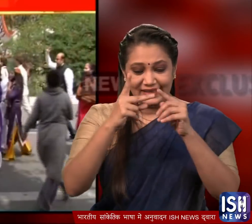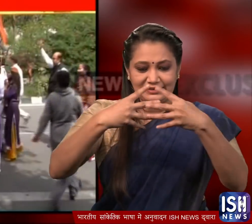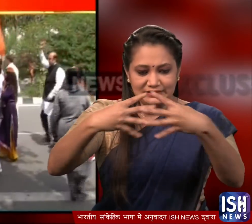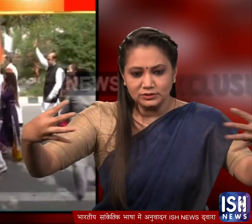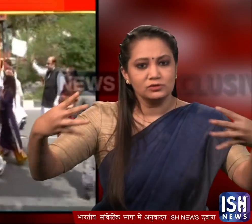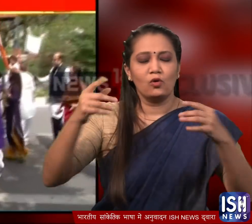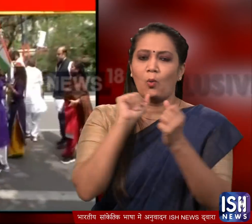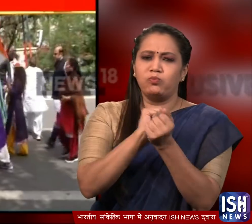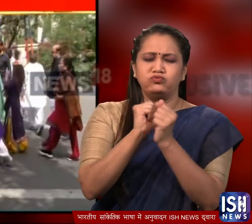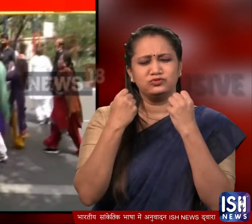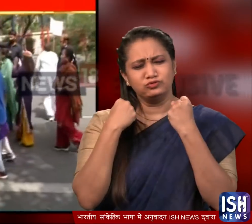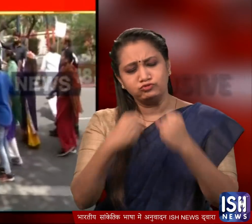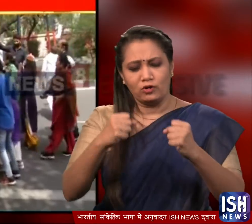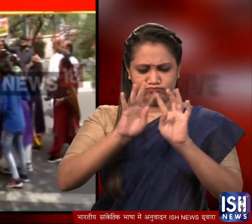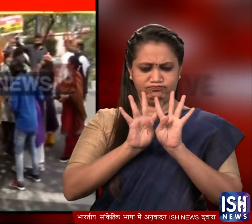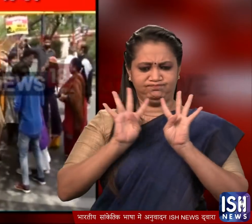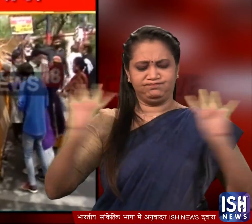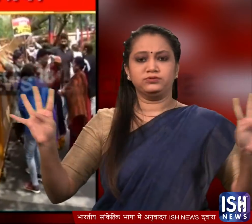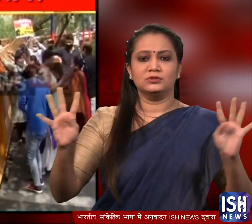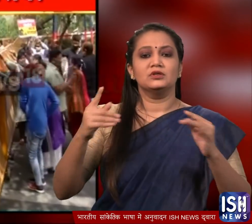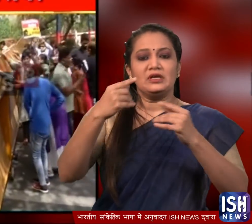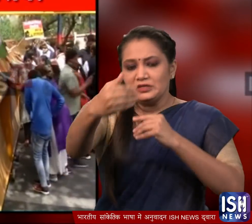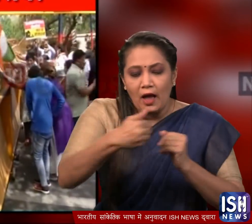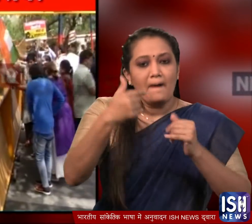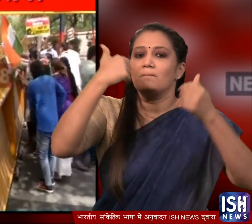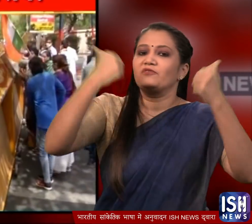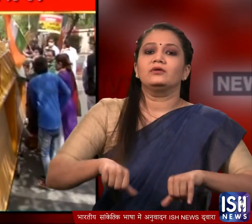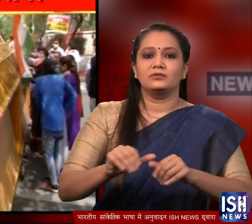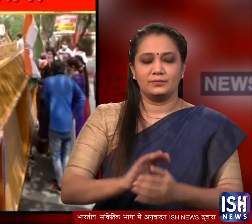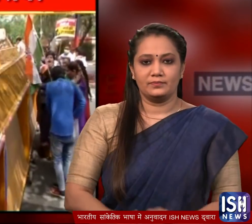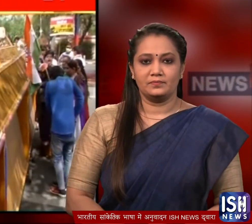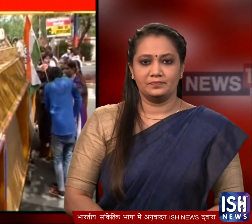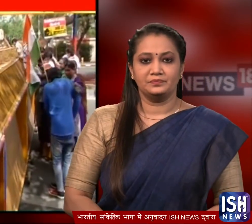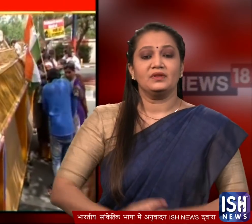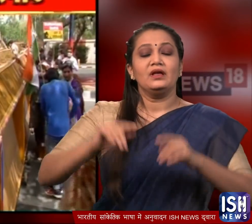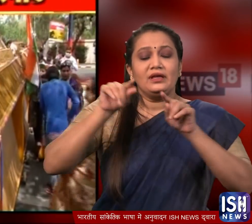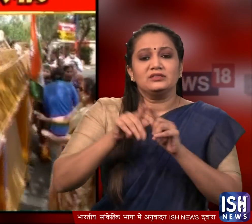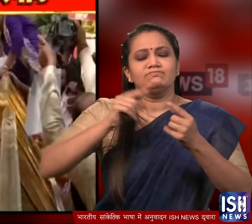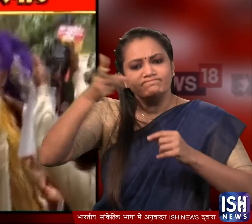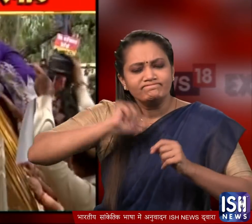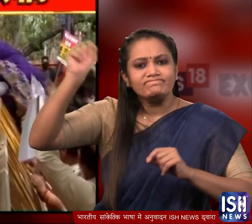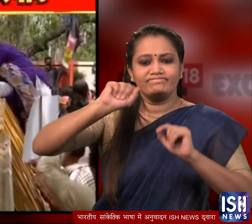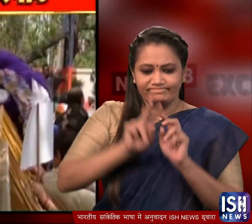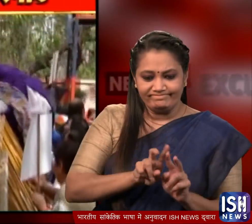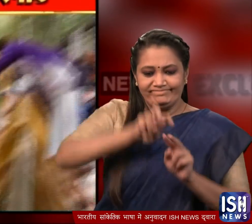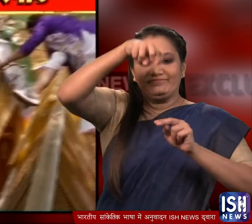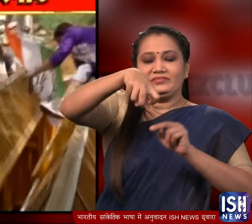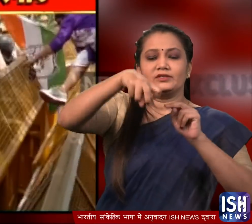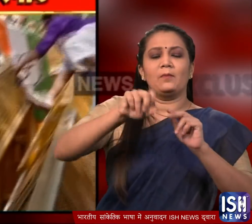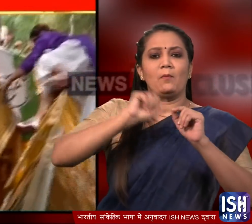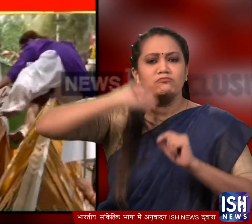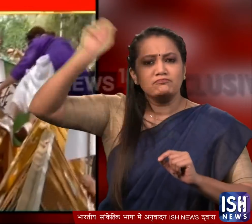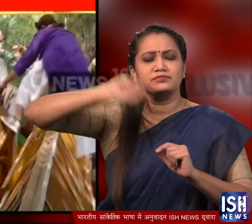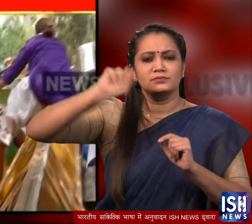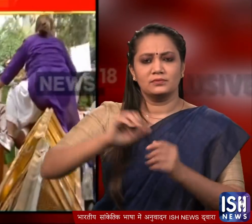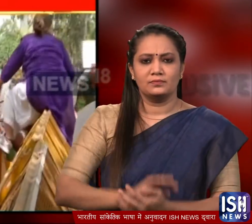दूसरी बैरिकेडिंग के पास पुलिस ने सख्त पहरा लगा दिया और हंगामा करने वालों को आगे नहीं बढ़ने दिया। इसके बाद कुछ प्रदर्शनकारियों ने बैरिकेड के ऊपर